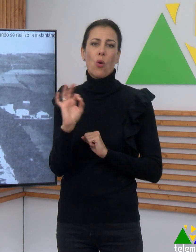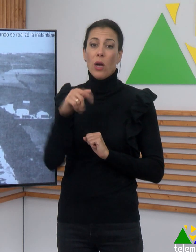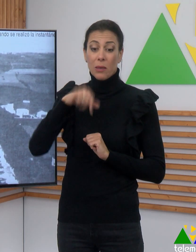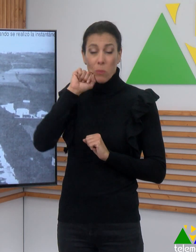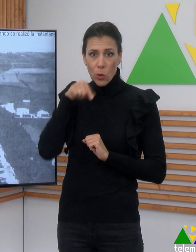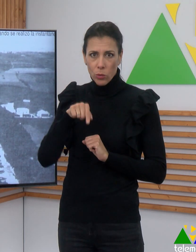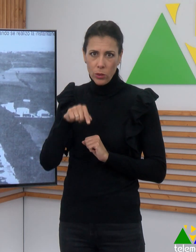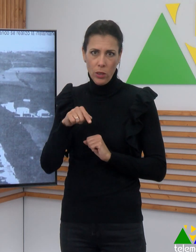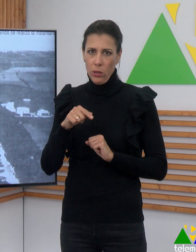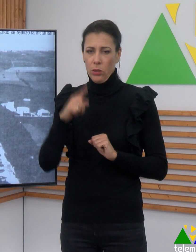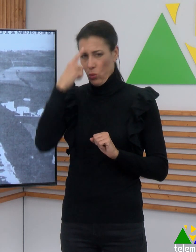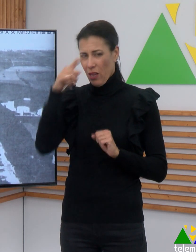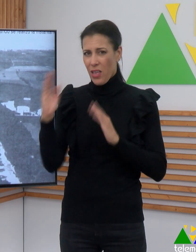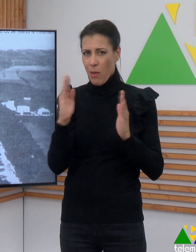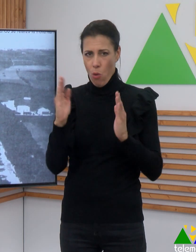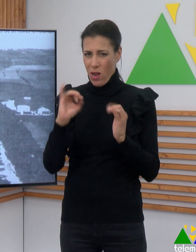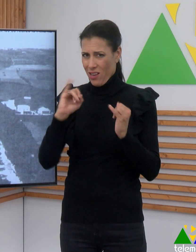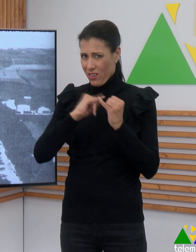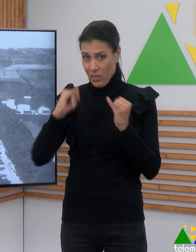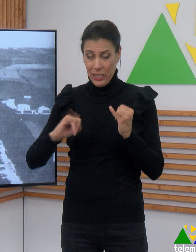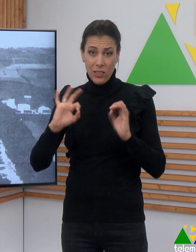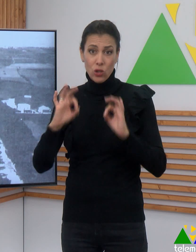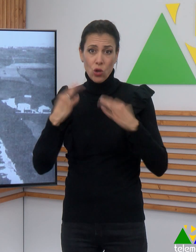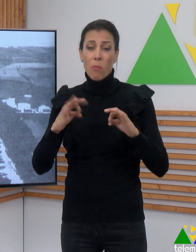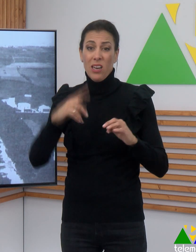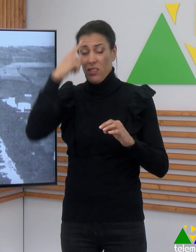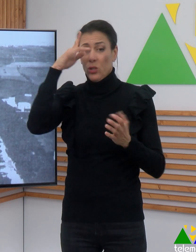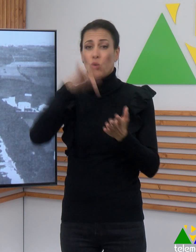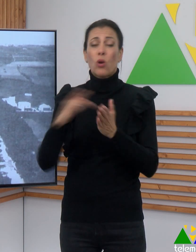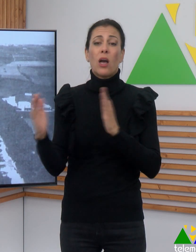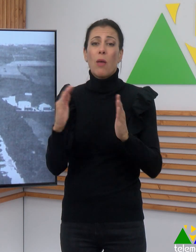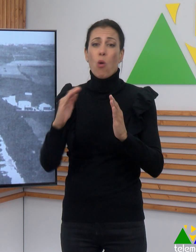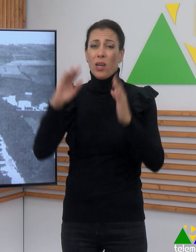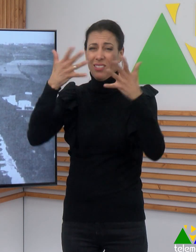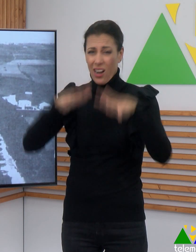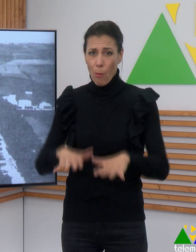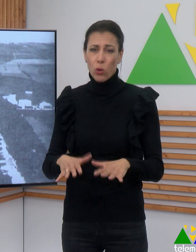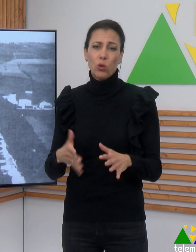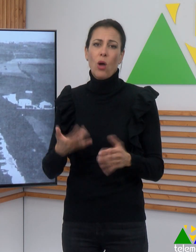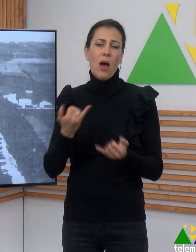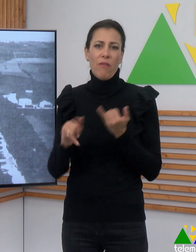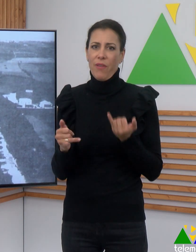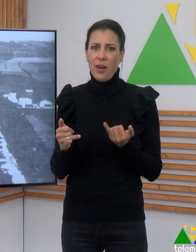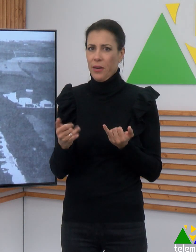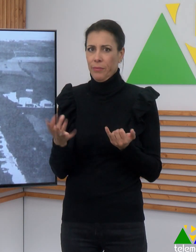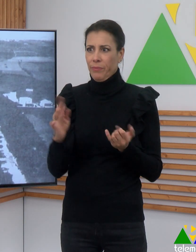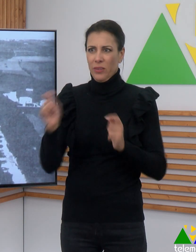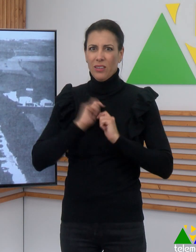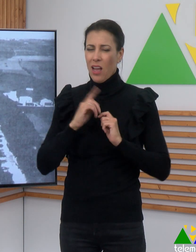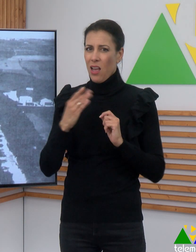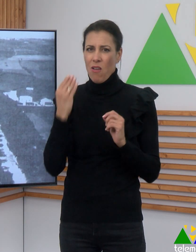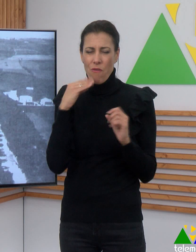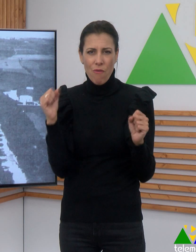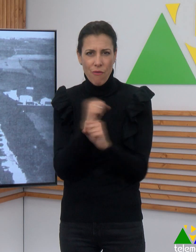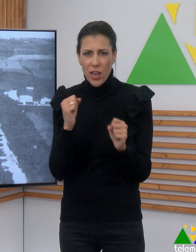Motril entra en una época de crisis, como es normal. Vienen los terremotos, viene además una época muy mala de frío, la caña se